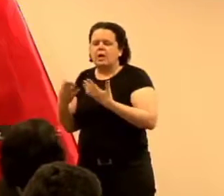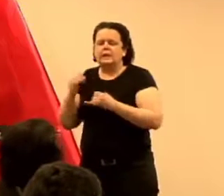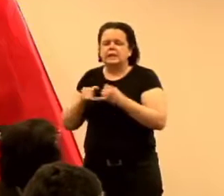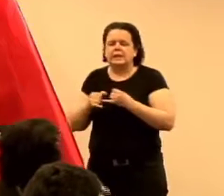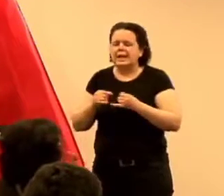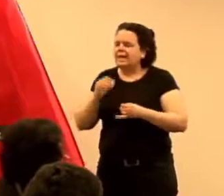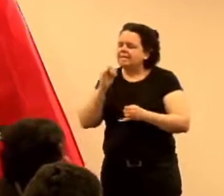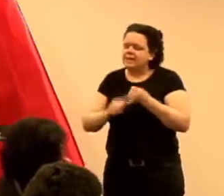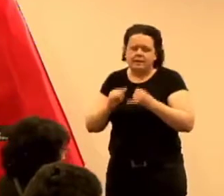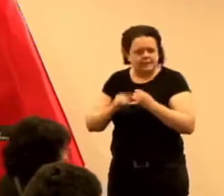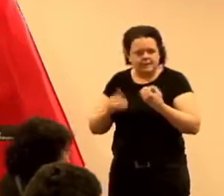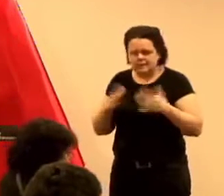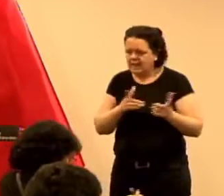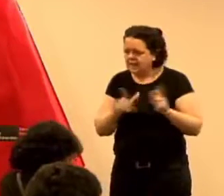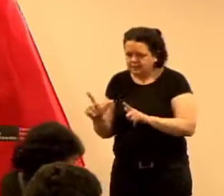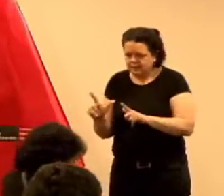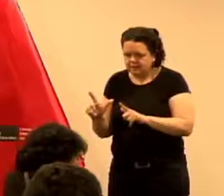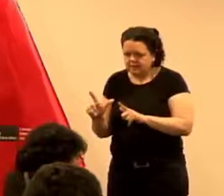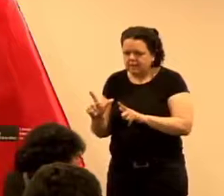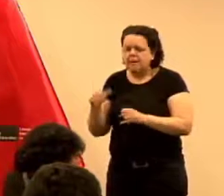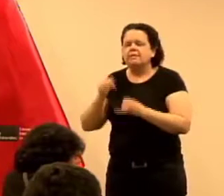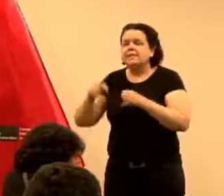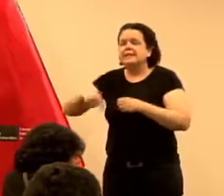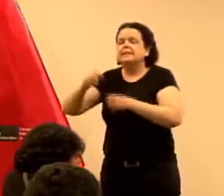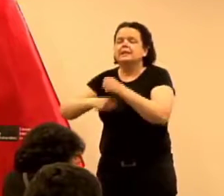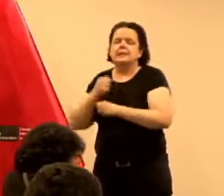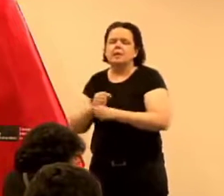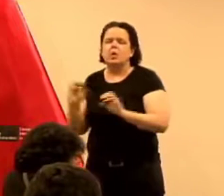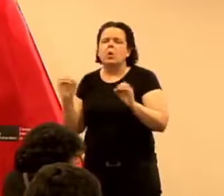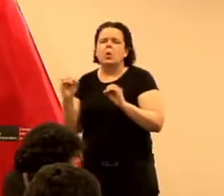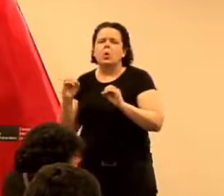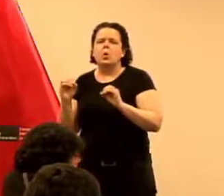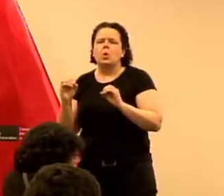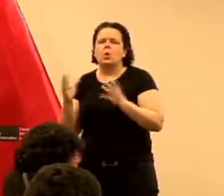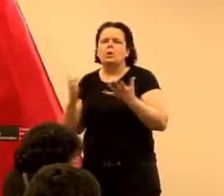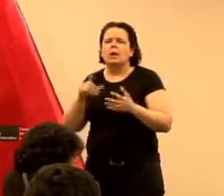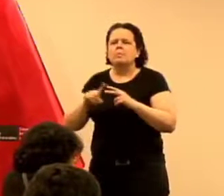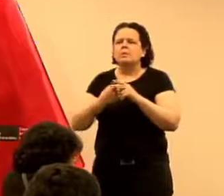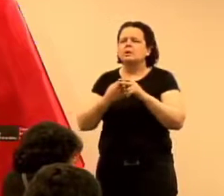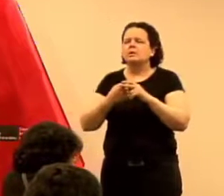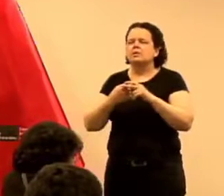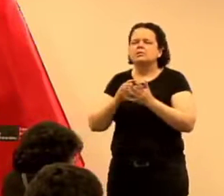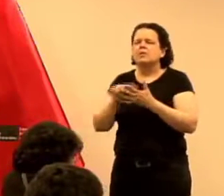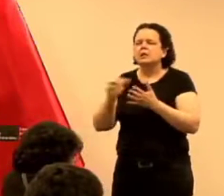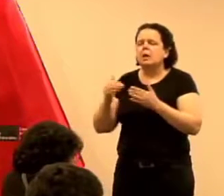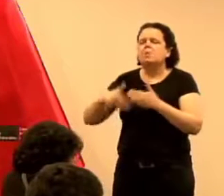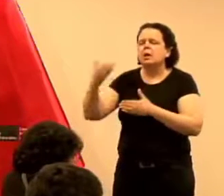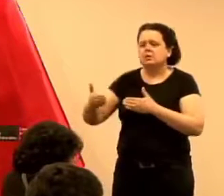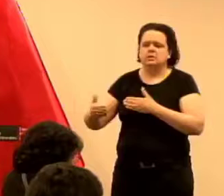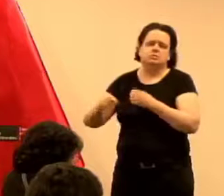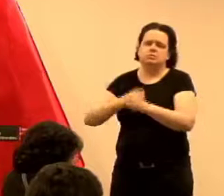final del módulo a finales de este año o más verosímilmente a principio del próximo.